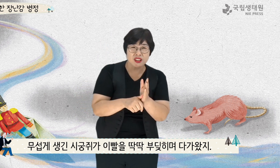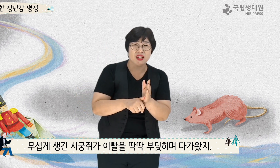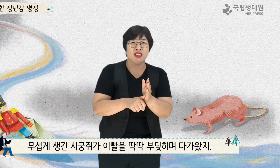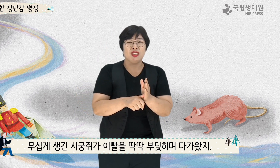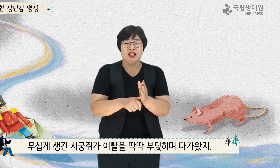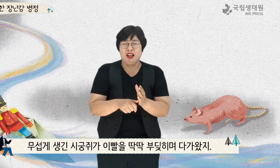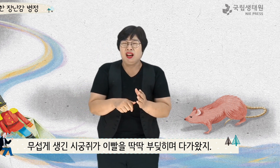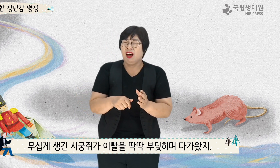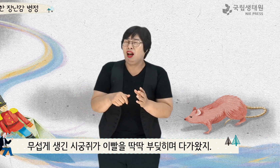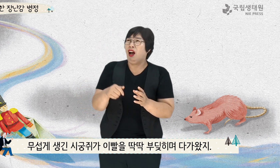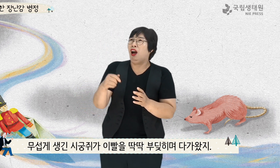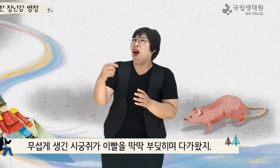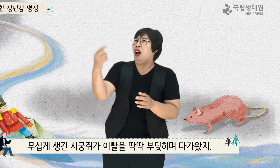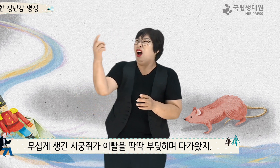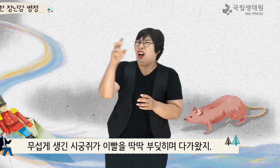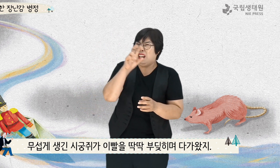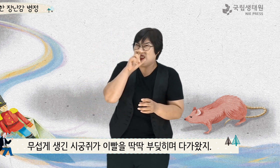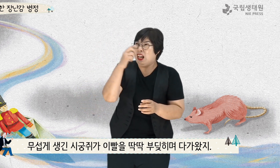다가왔지.